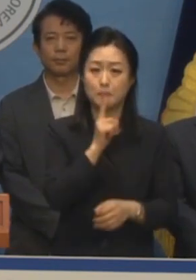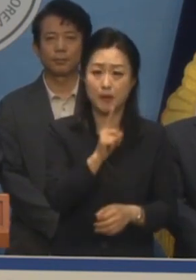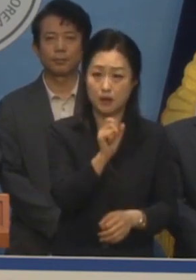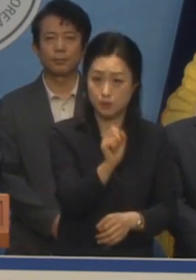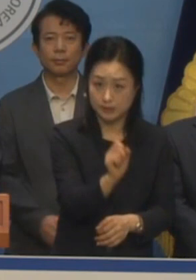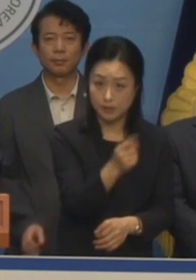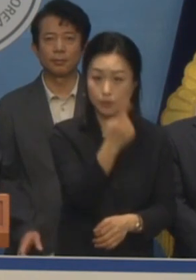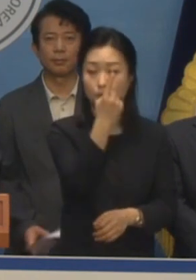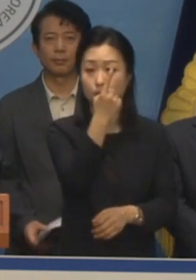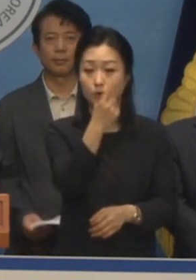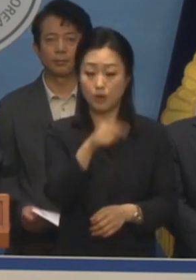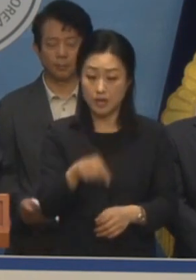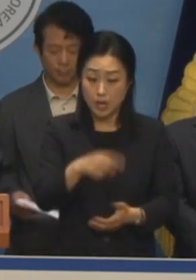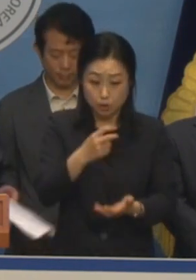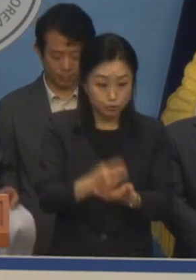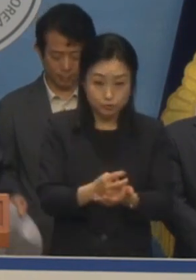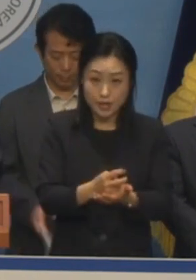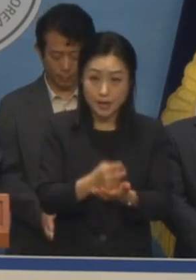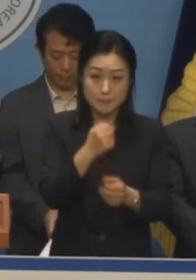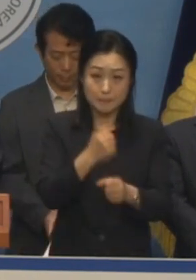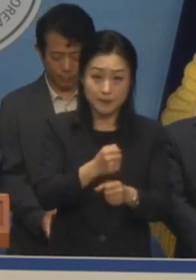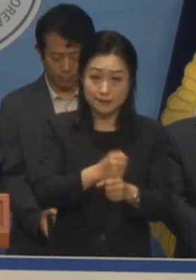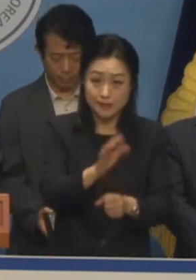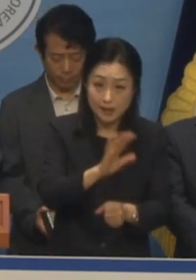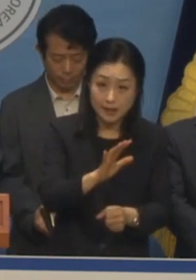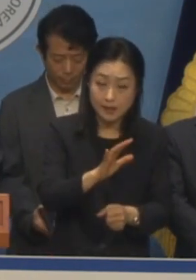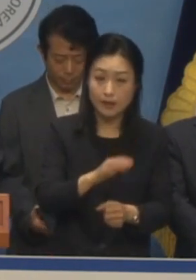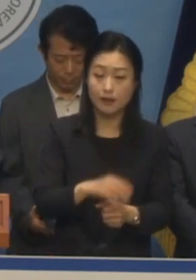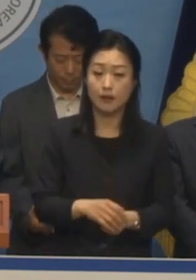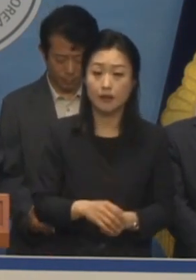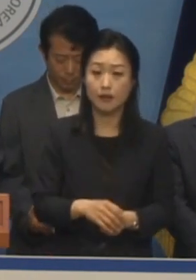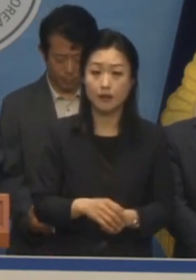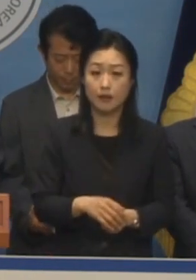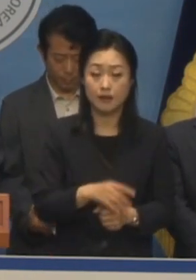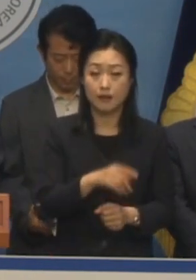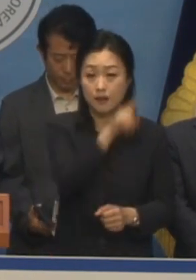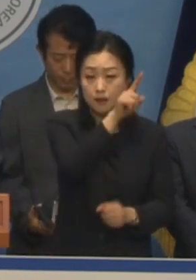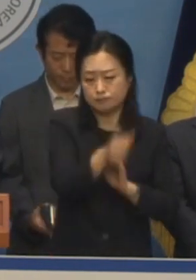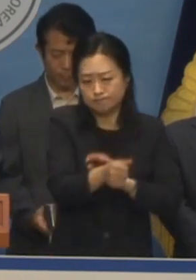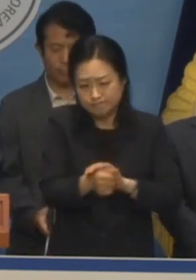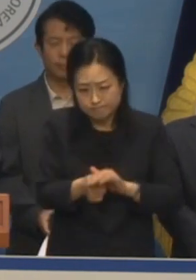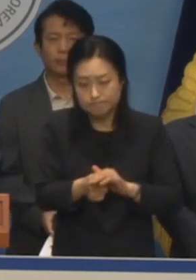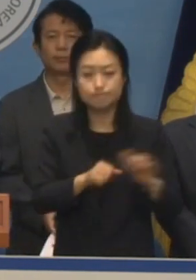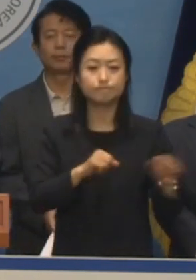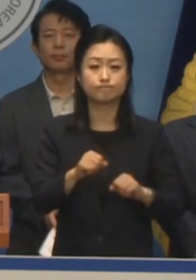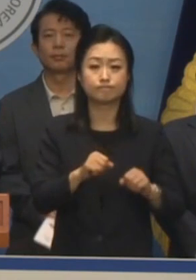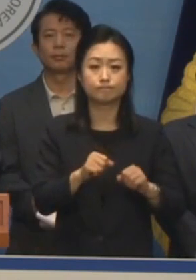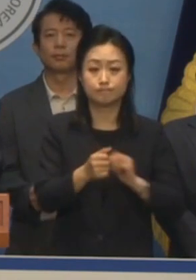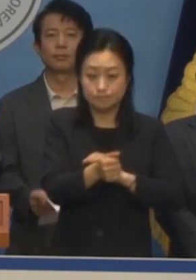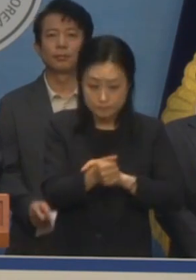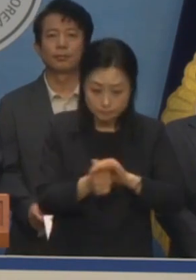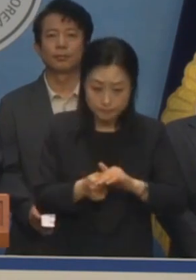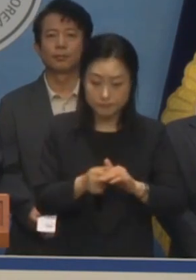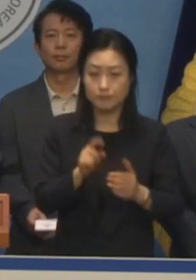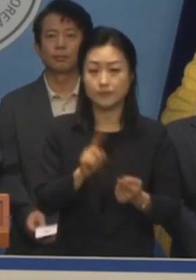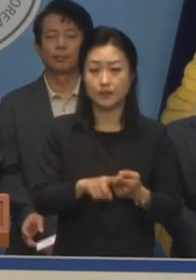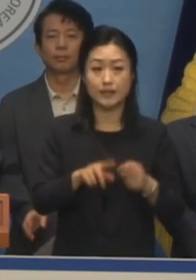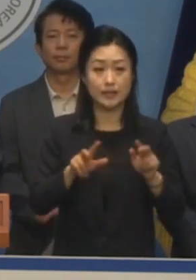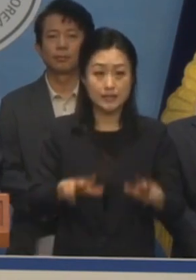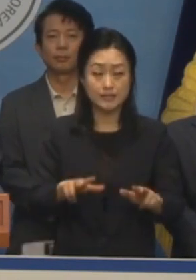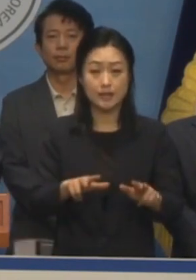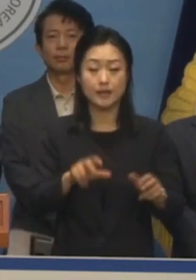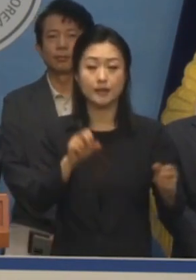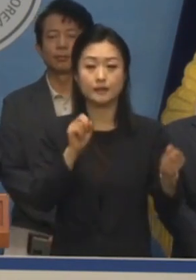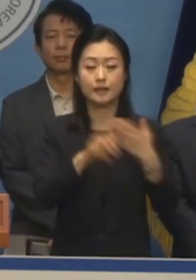하에 실제 이 규제나 제도 개선에 대해서 소극적이었습니다. 그 소극적 행태에 대해서 이제는